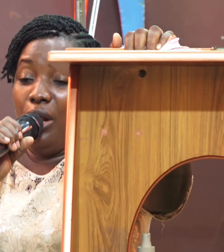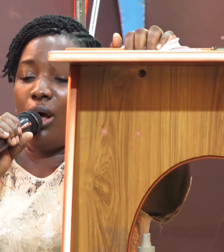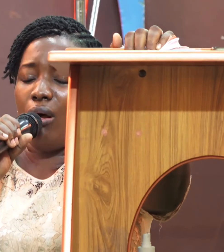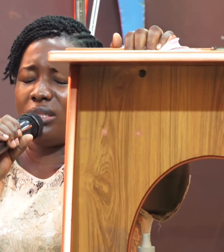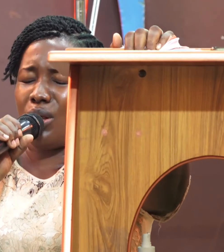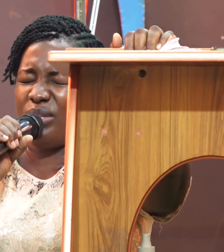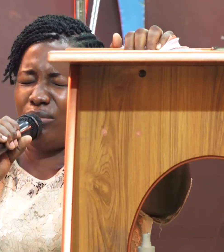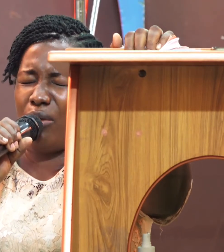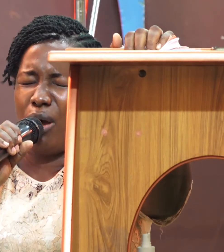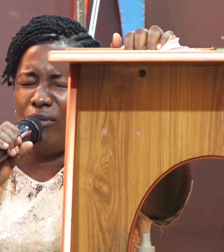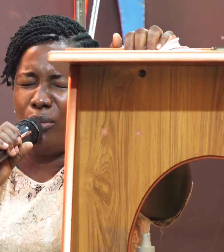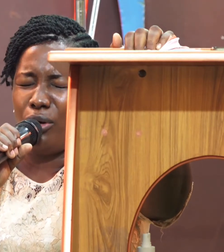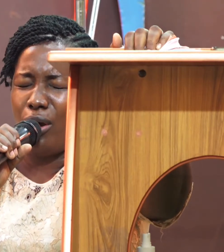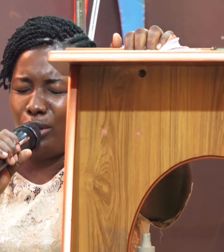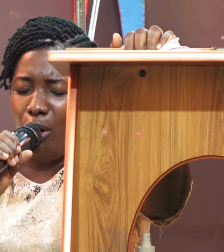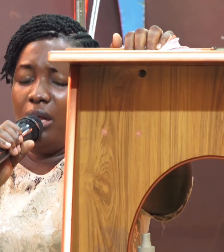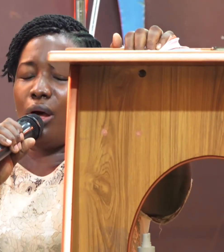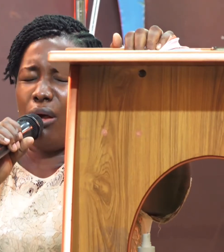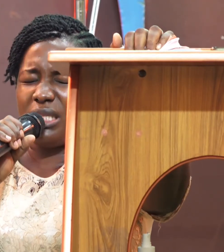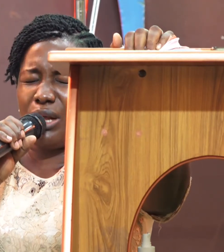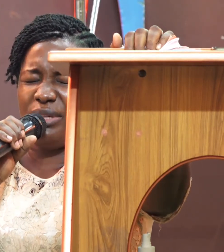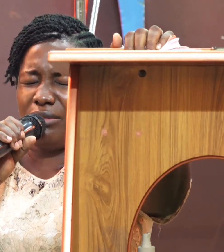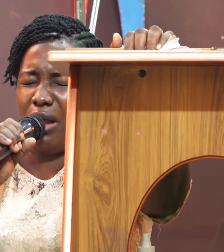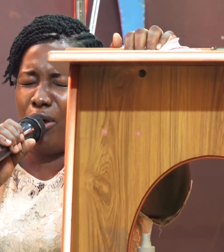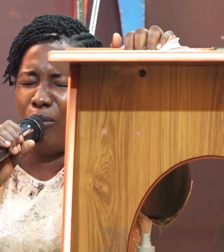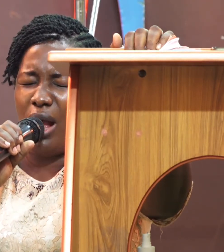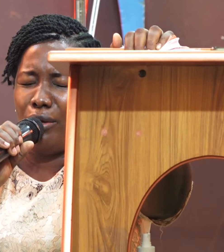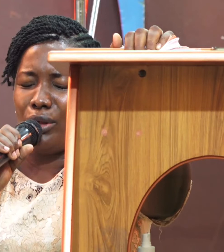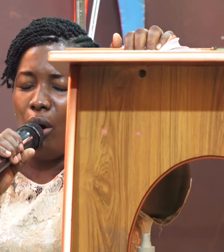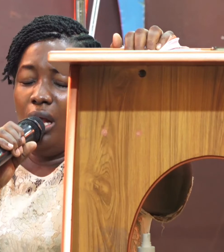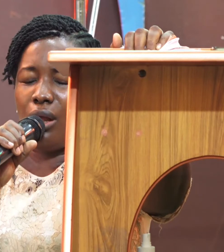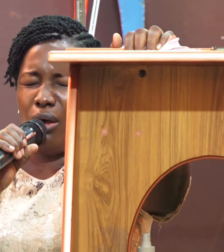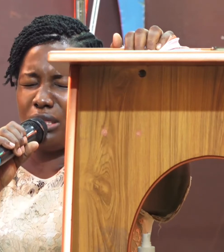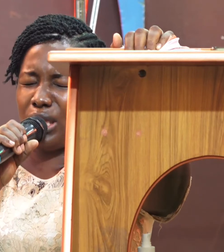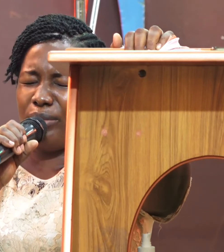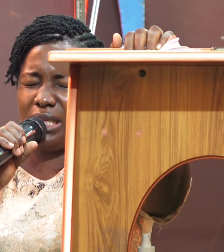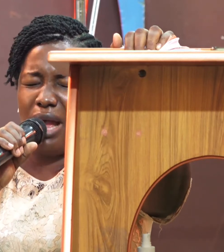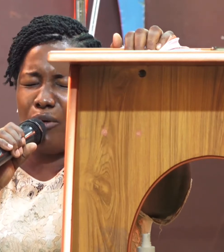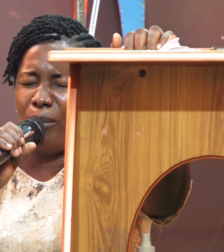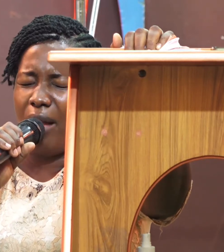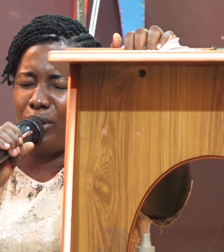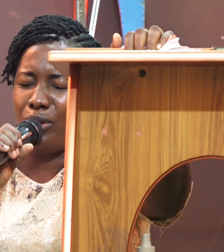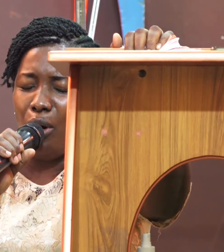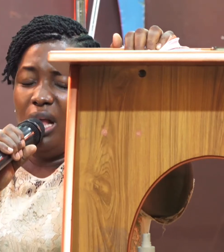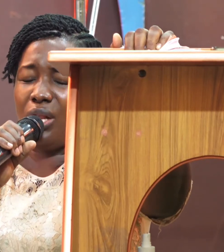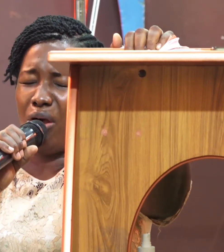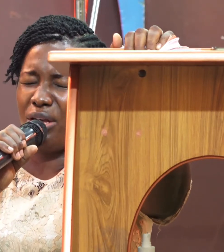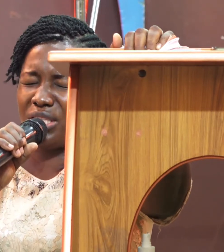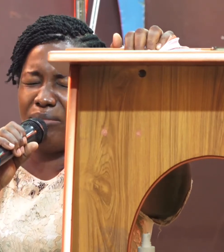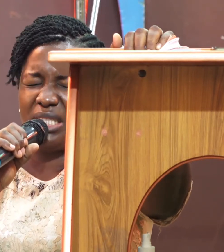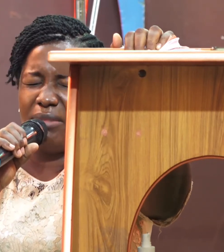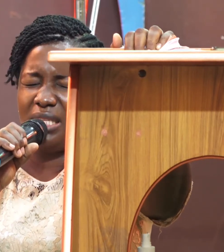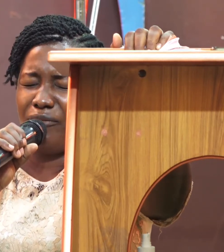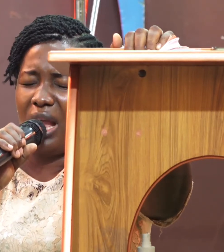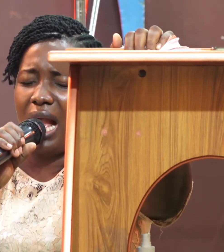gwange longosa omutima gw'omuvubuka oyo longosa omutima gw'omuwala oyo longosa omutima gw'omwami oyo